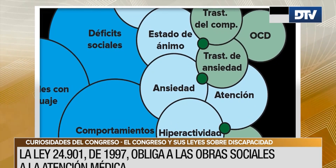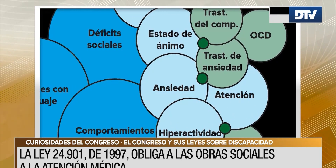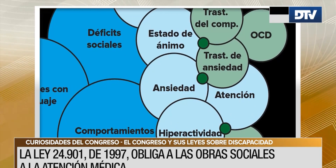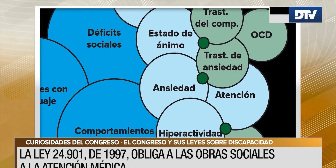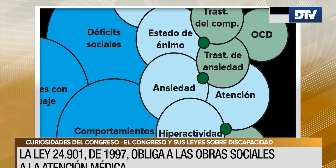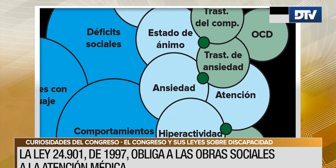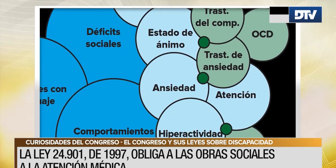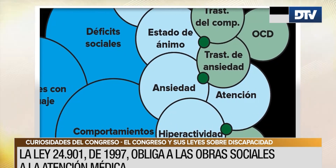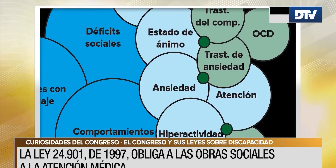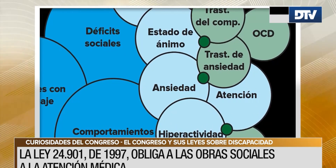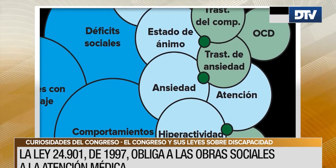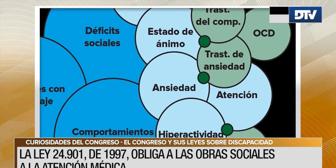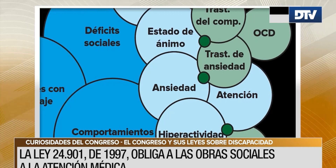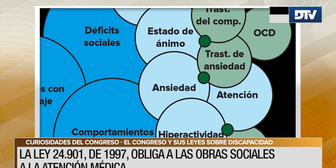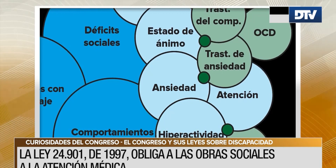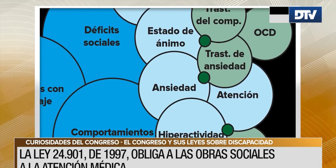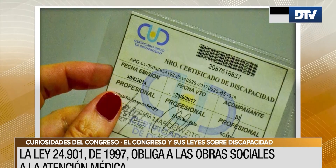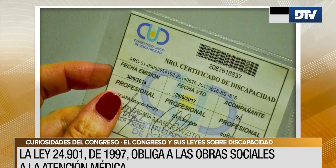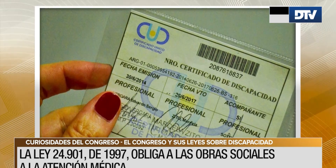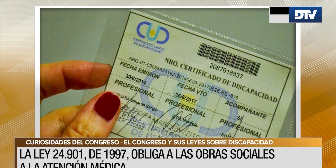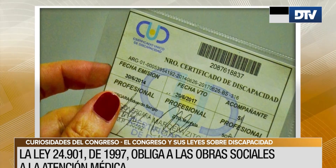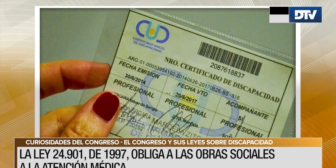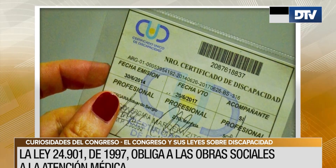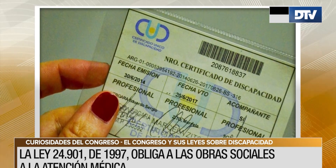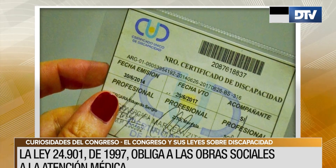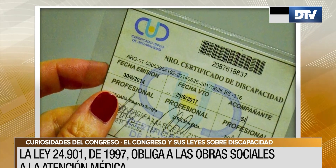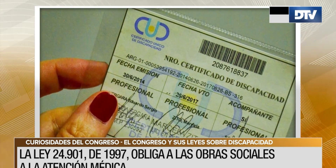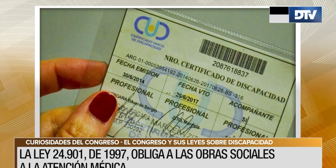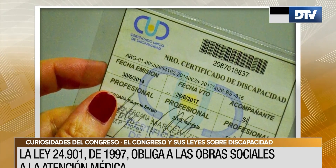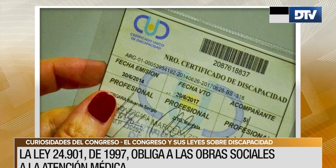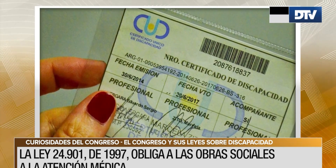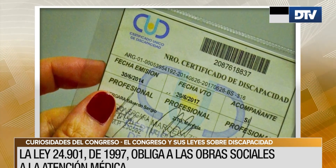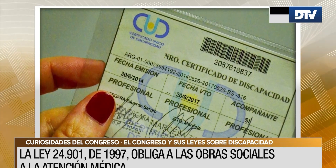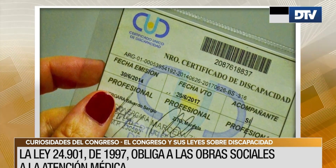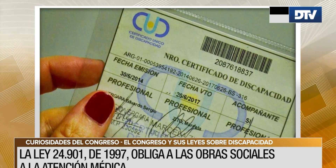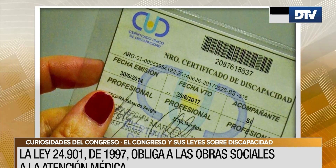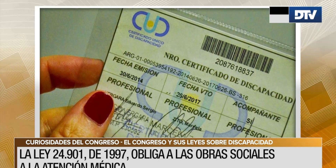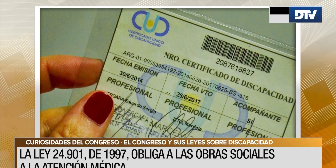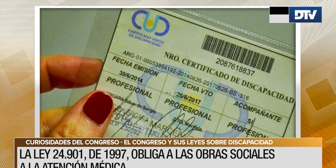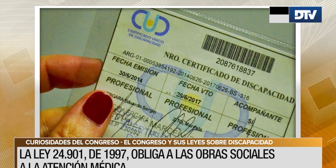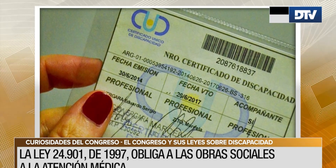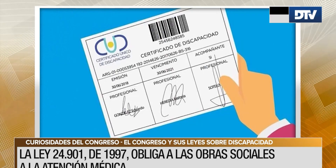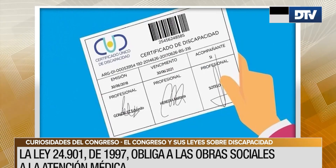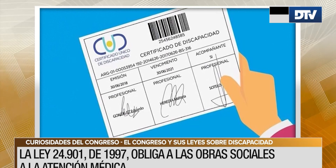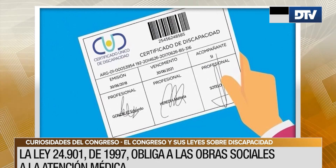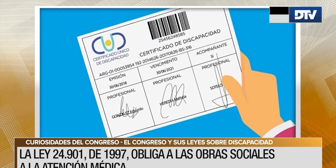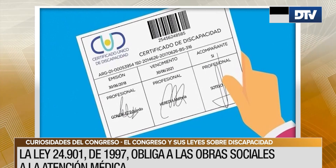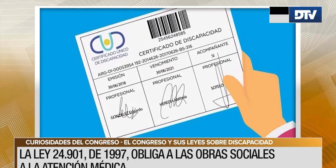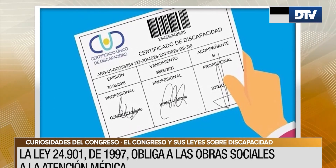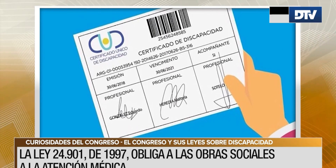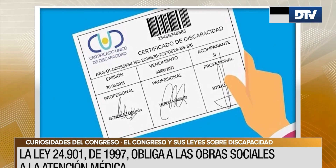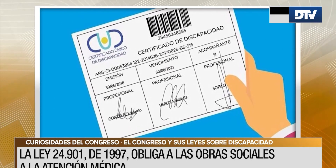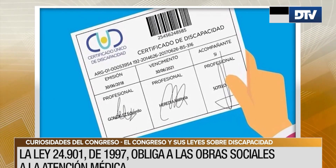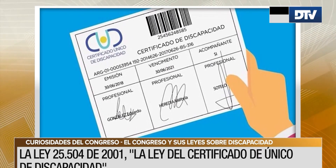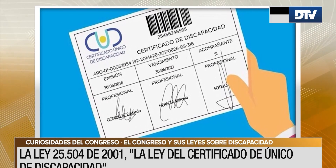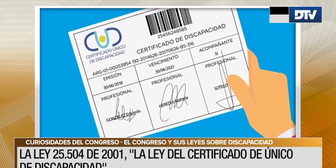ley 25.504, que es un complemento de las leyes anteriormente mencionadas, fue sancionada en el 2001 y